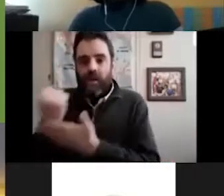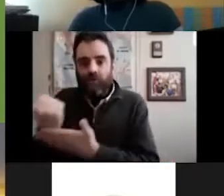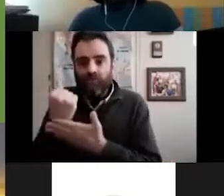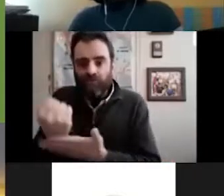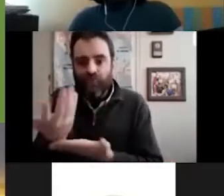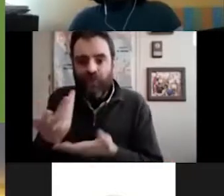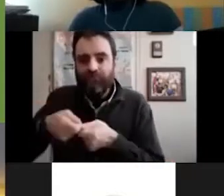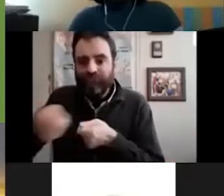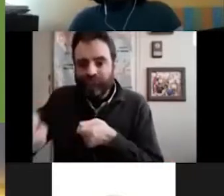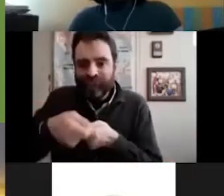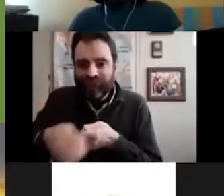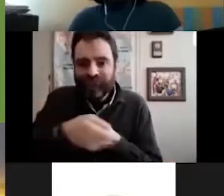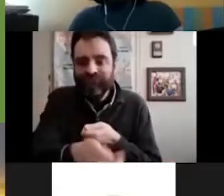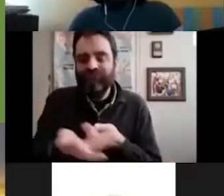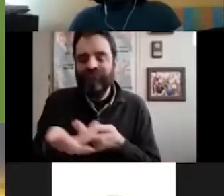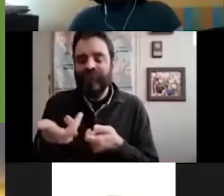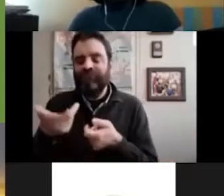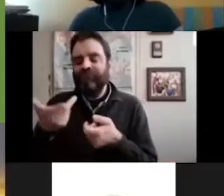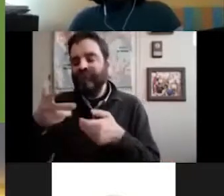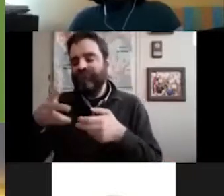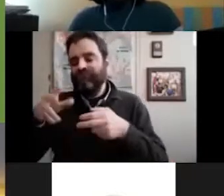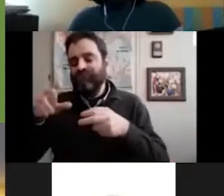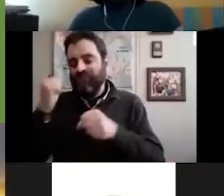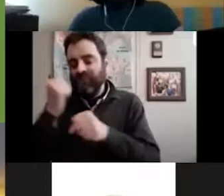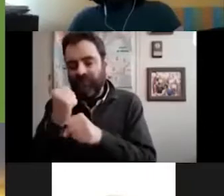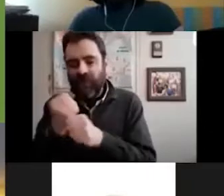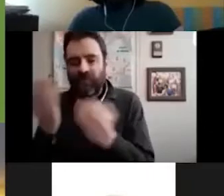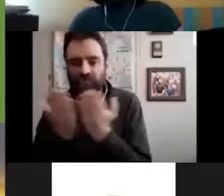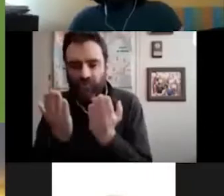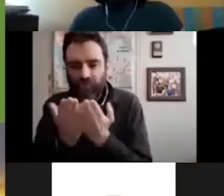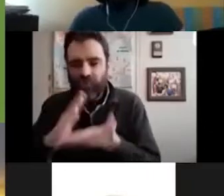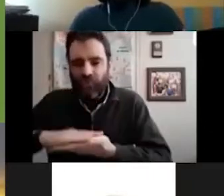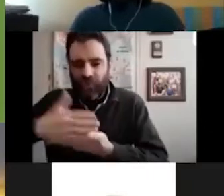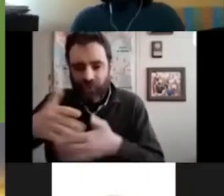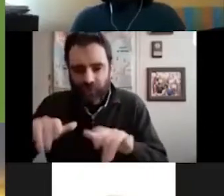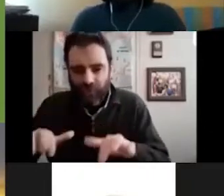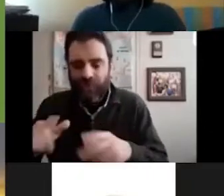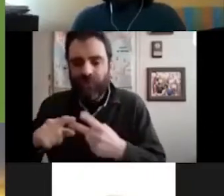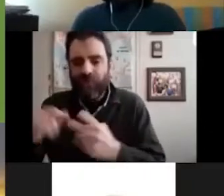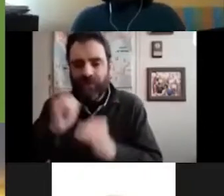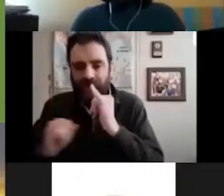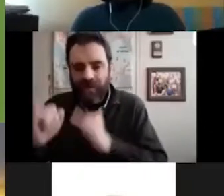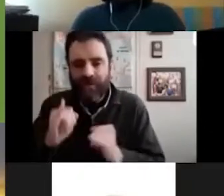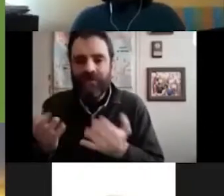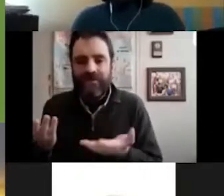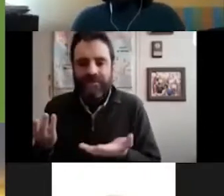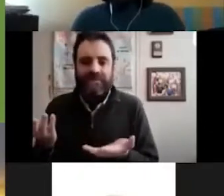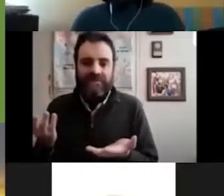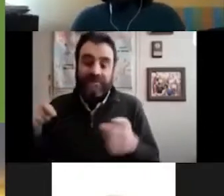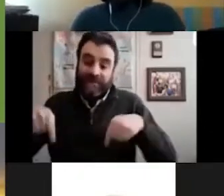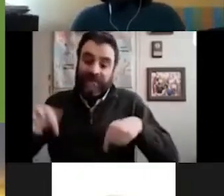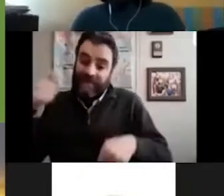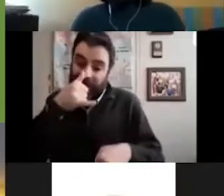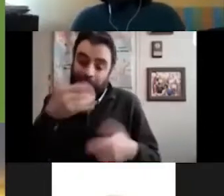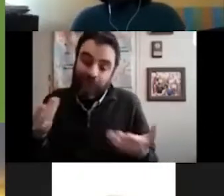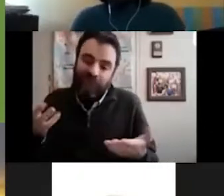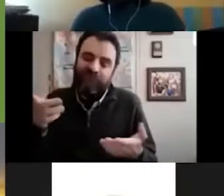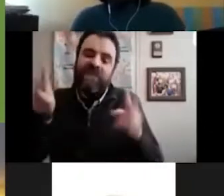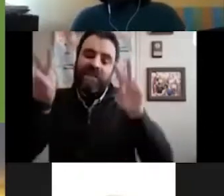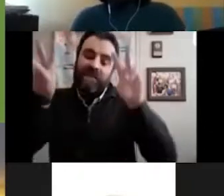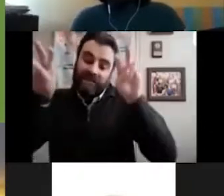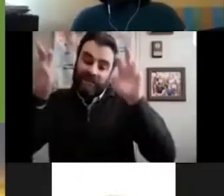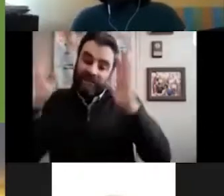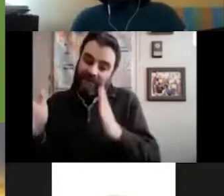compleja. Y aquí en la escuela nosotros prestamos esa ayuda, como haciendo aportes con el trabajo de los estudiantes por medio de computador, con